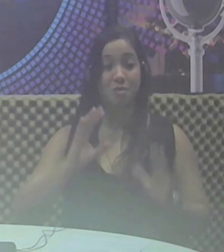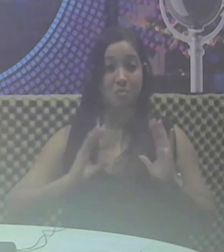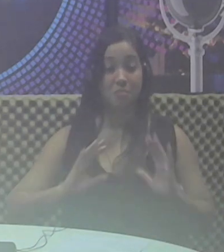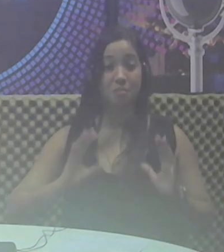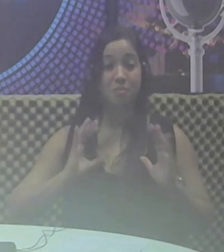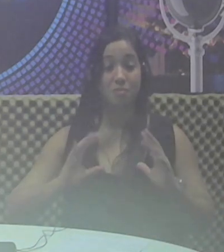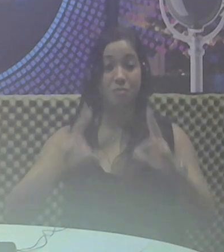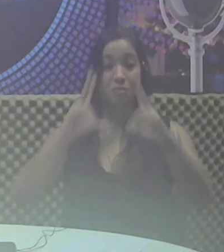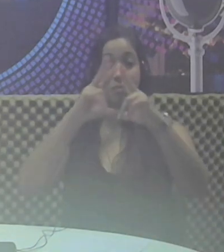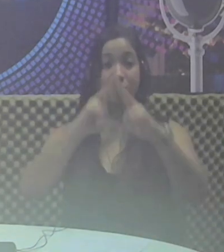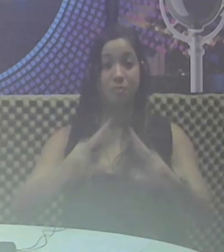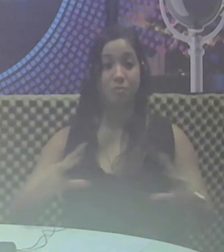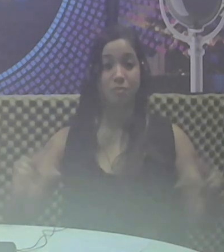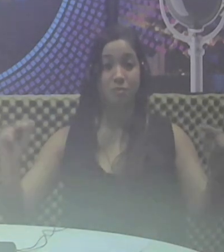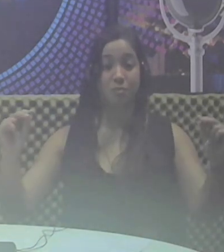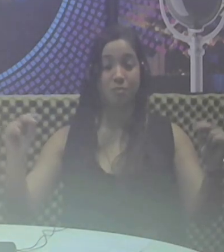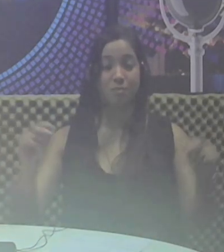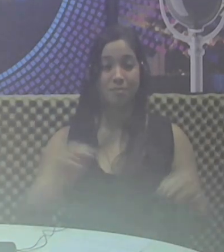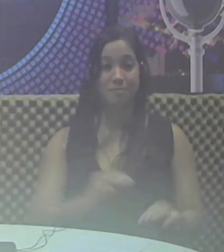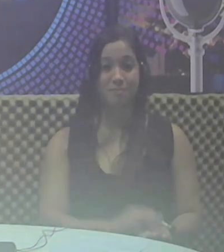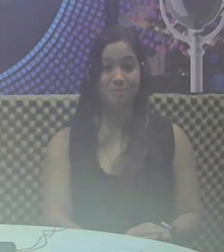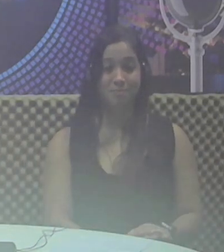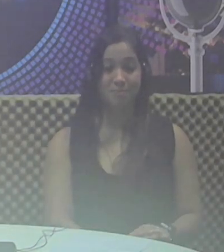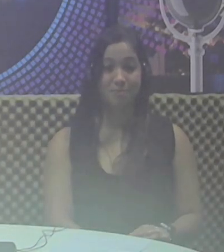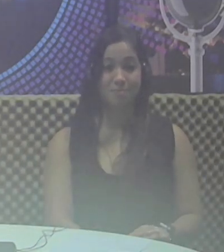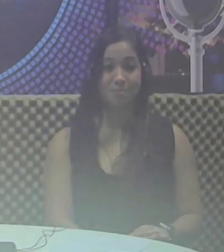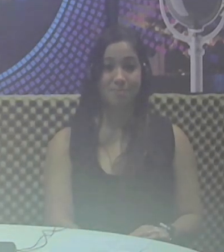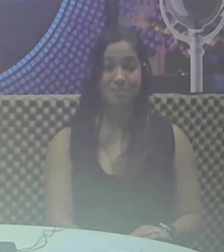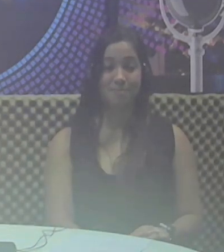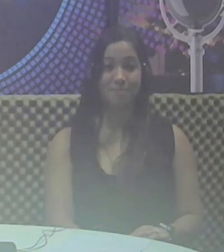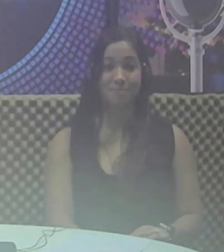Clarinda de Freitas, conhecida como Praça Paris.